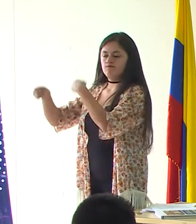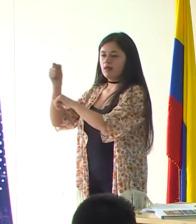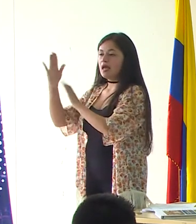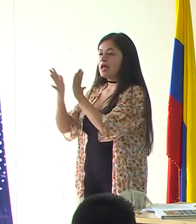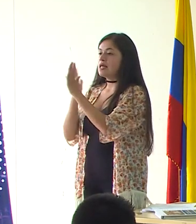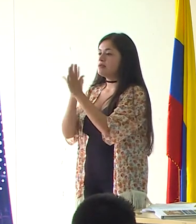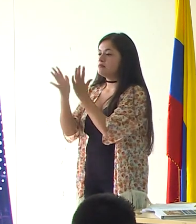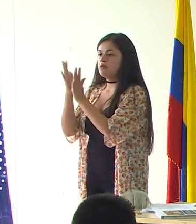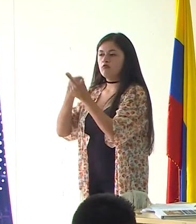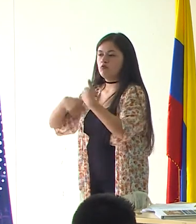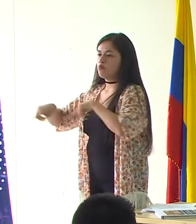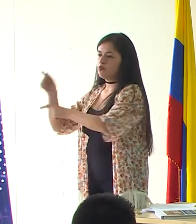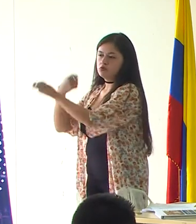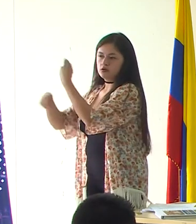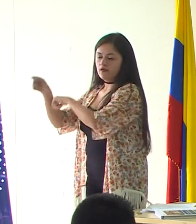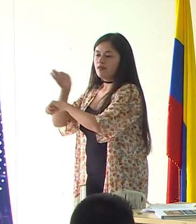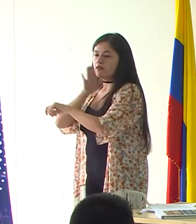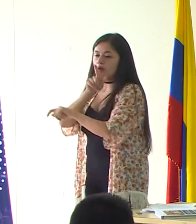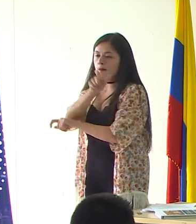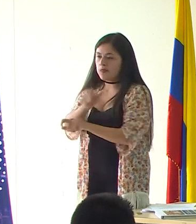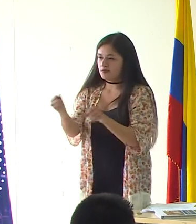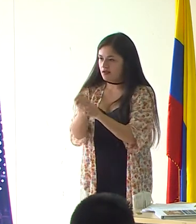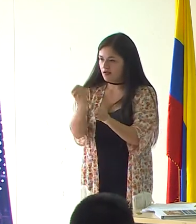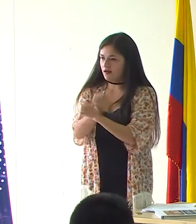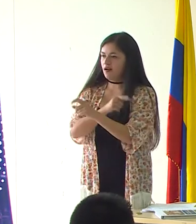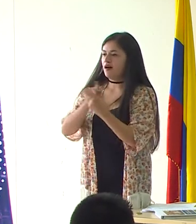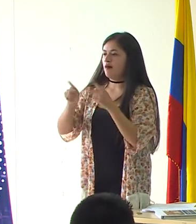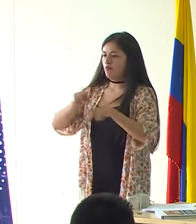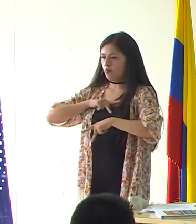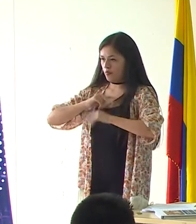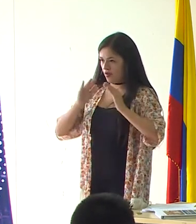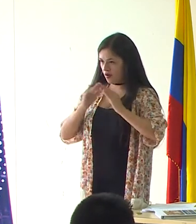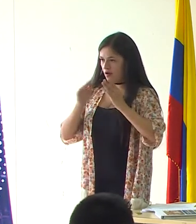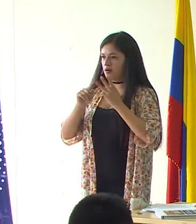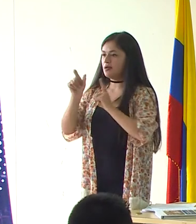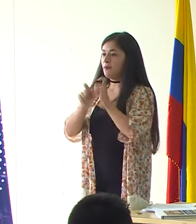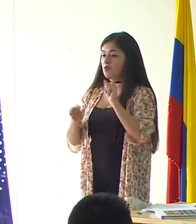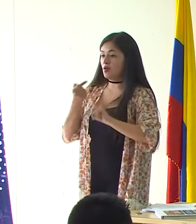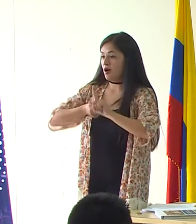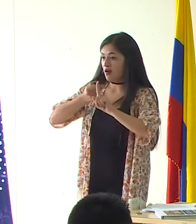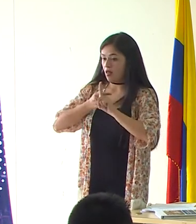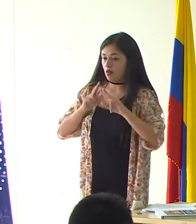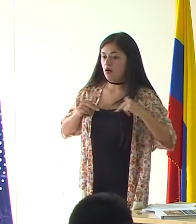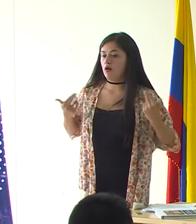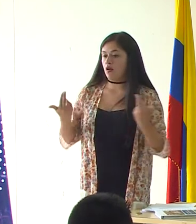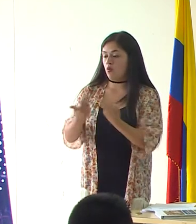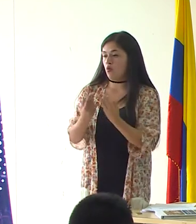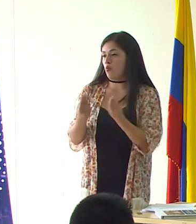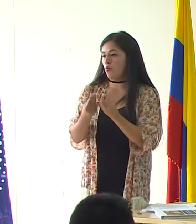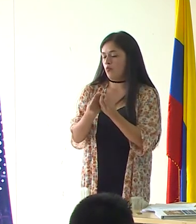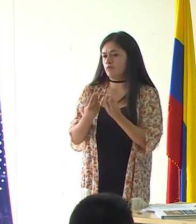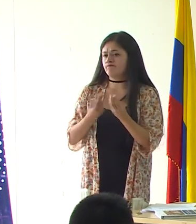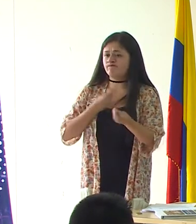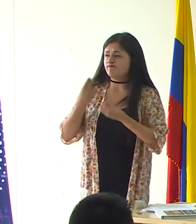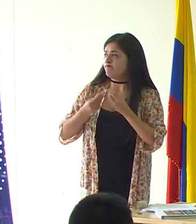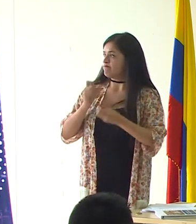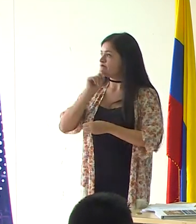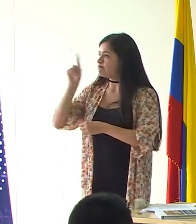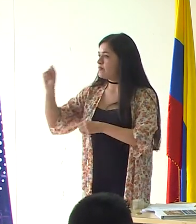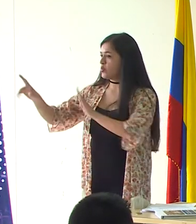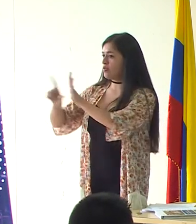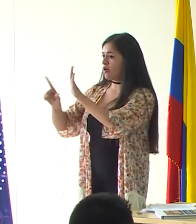trabajadores empleados arrendatarios propietarios que se reúnen paulatinamente a buscar asesoría